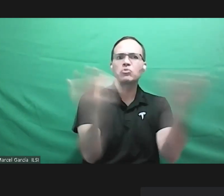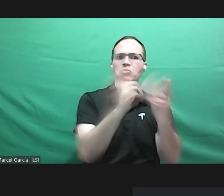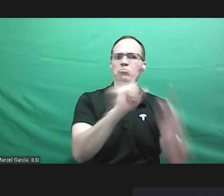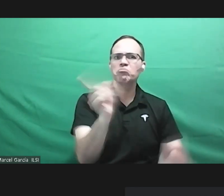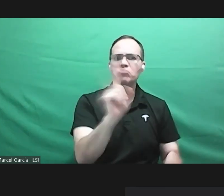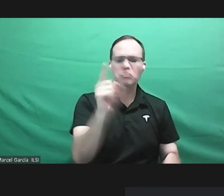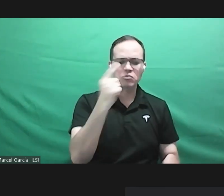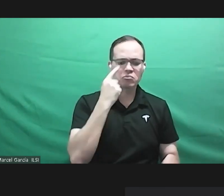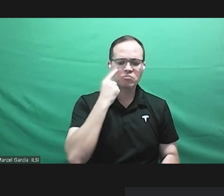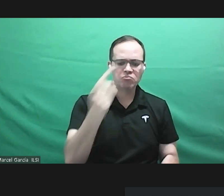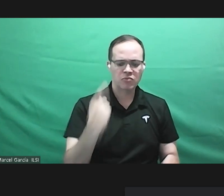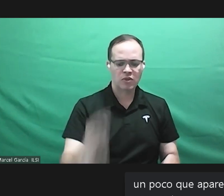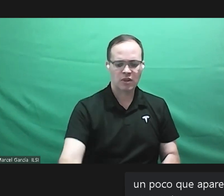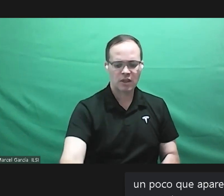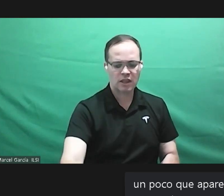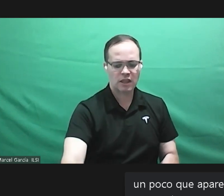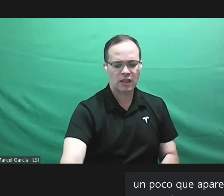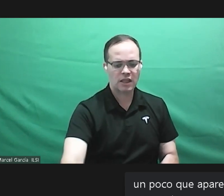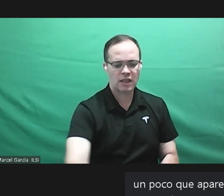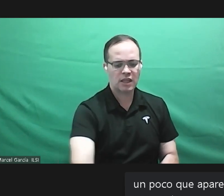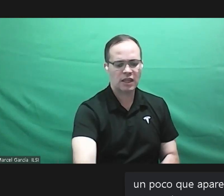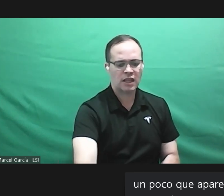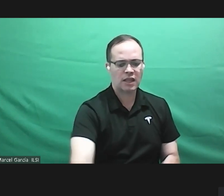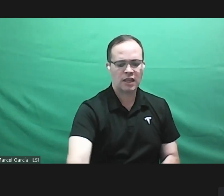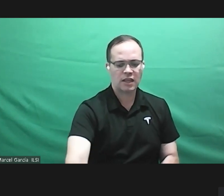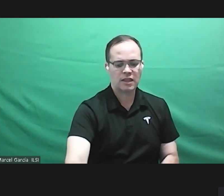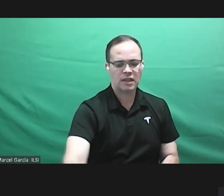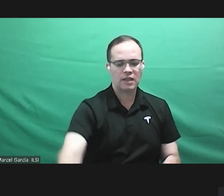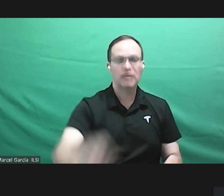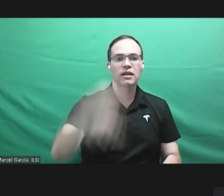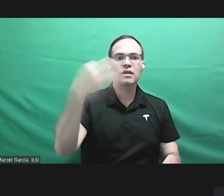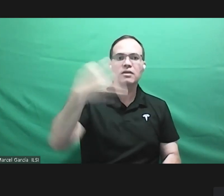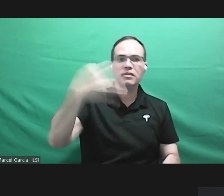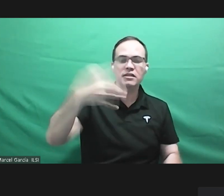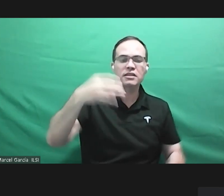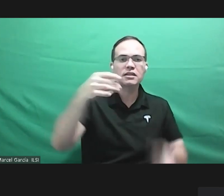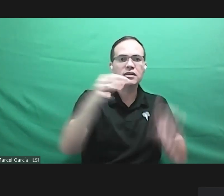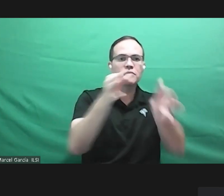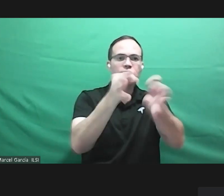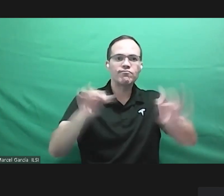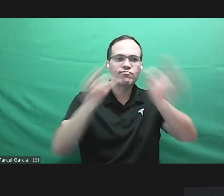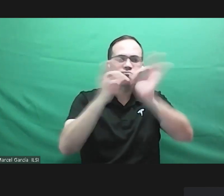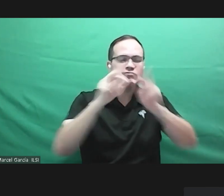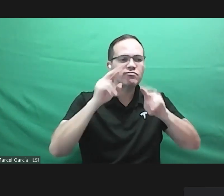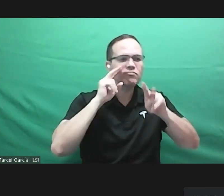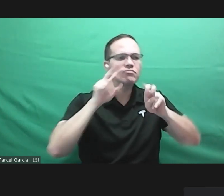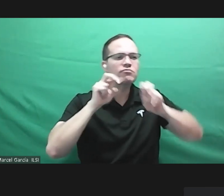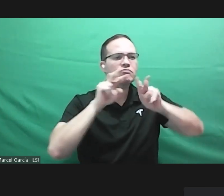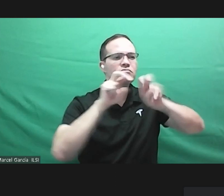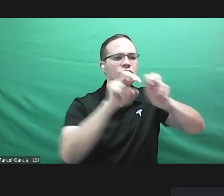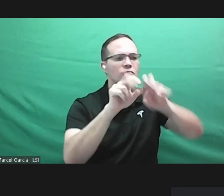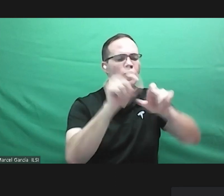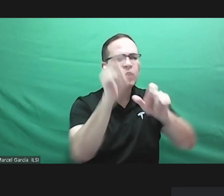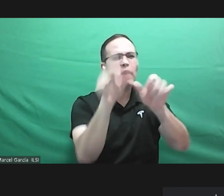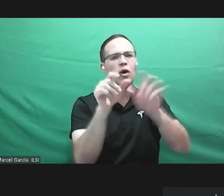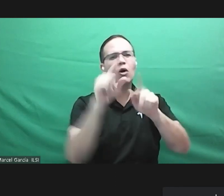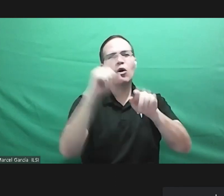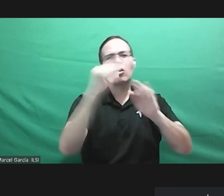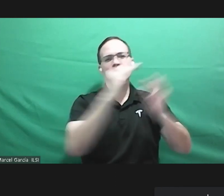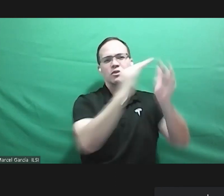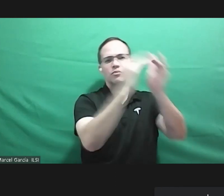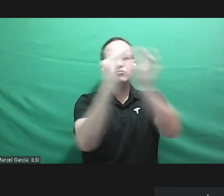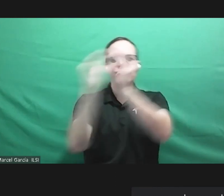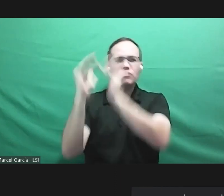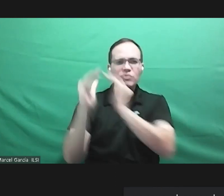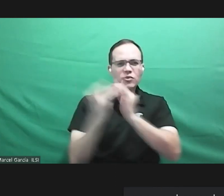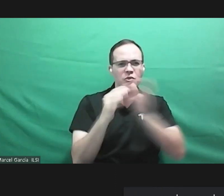importante el censo porque el censo consigue localizar las personas en los municipios más chiquitos con la